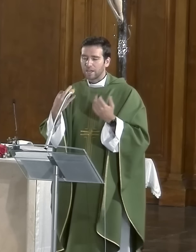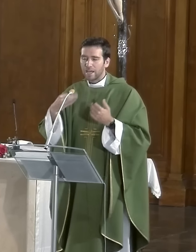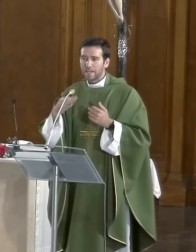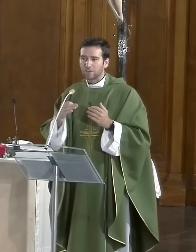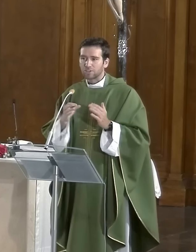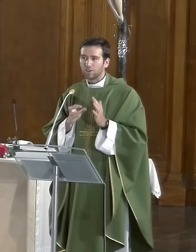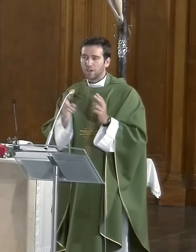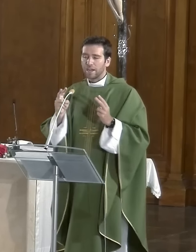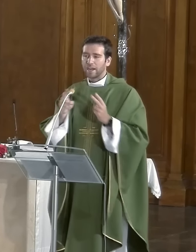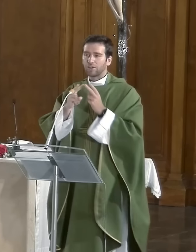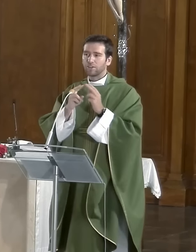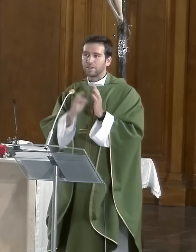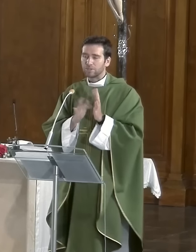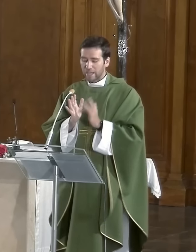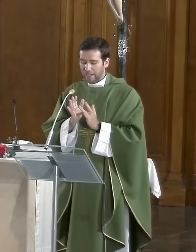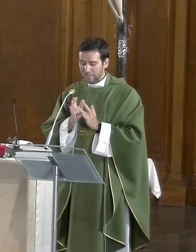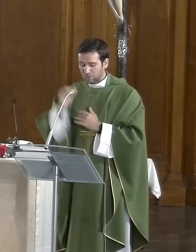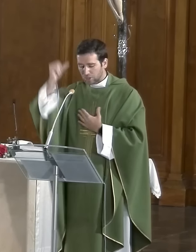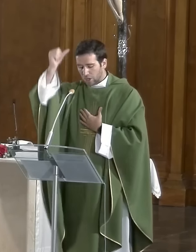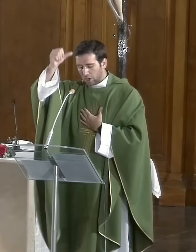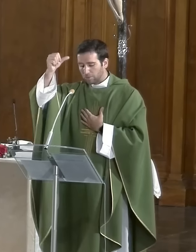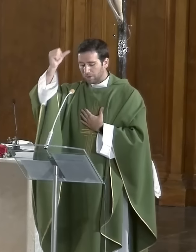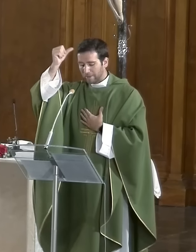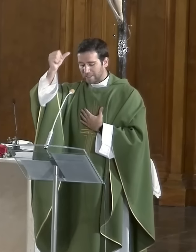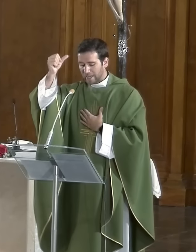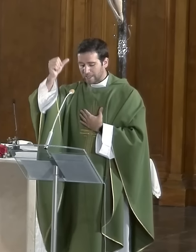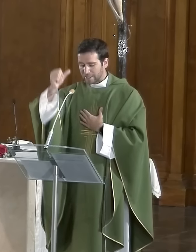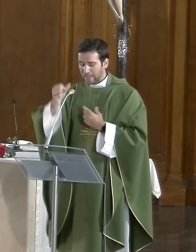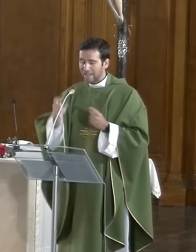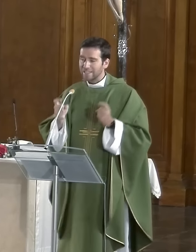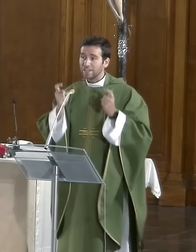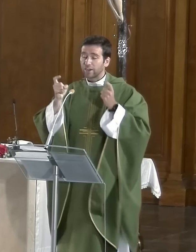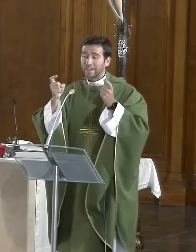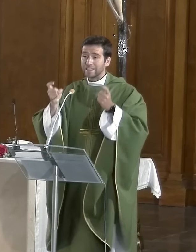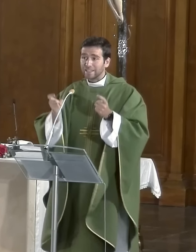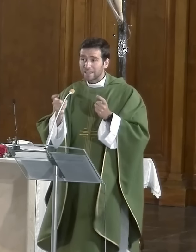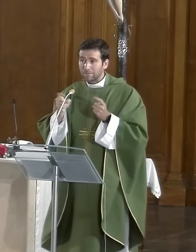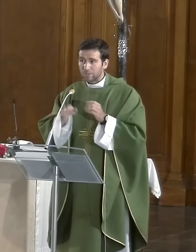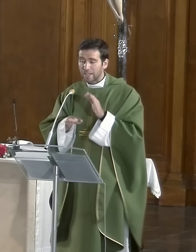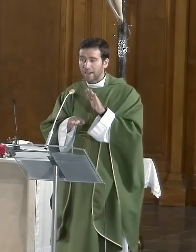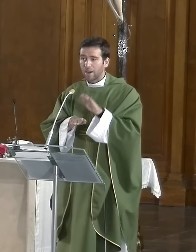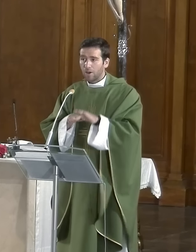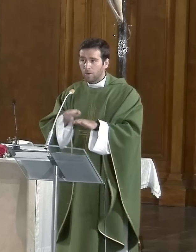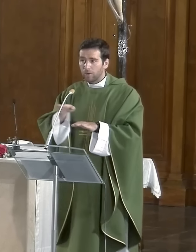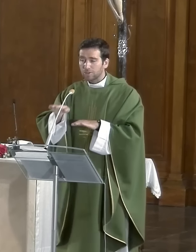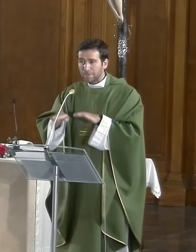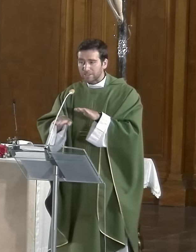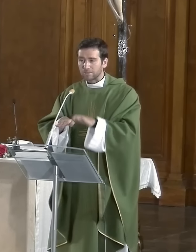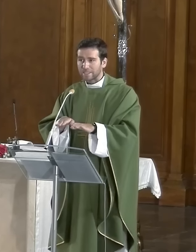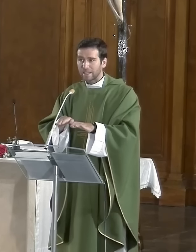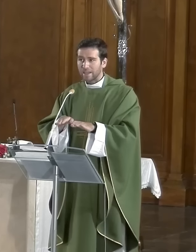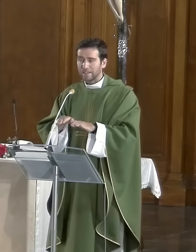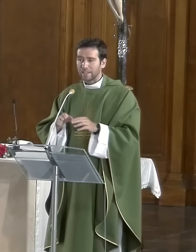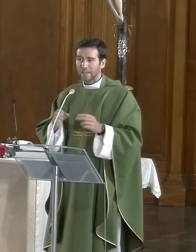ya no solo reconocemos a Jesús como el Mesías, sino que intentamos dar unos pasos más adelante en